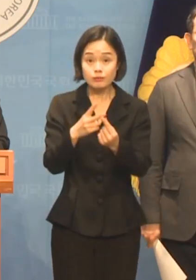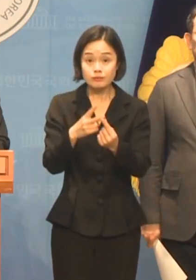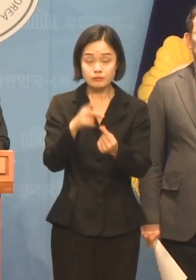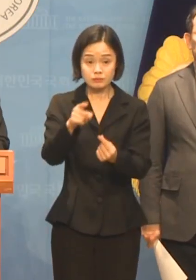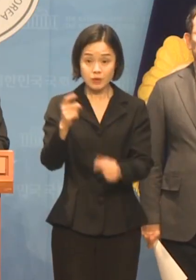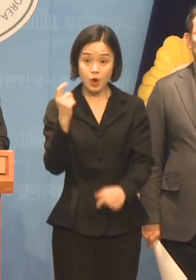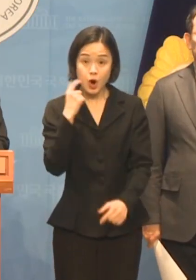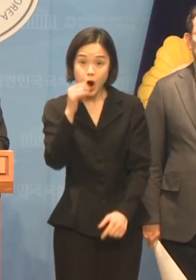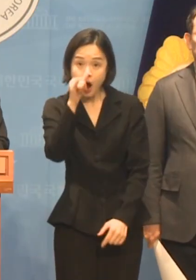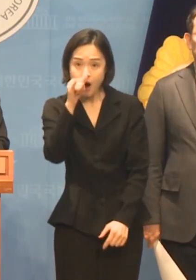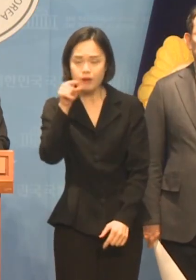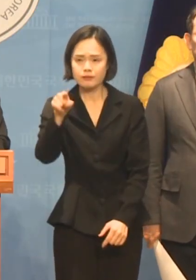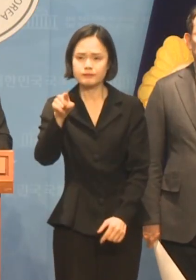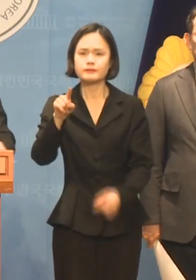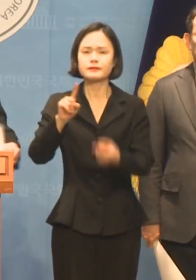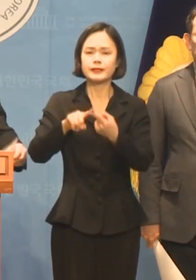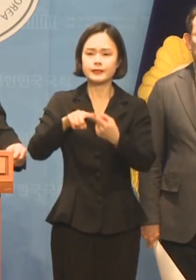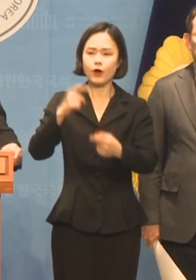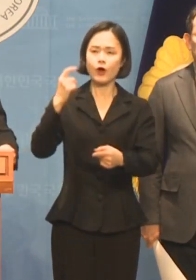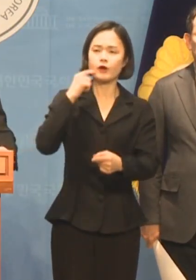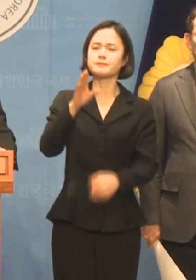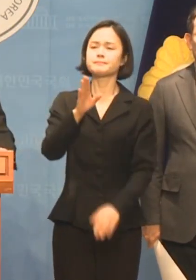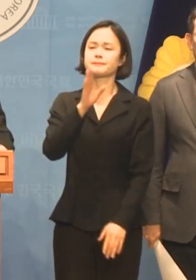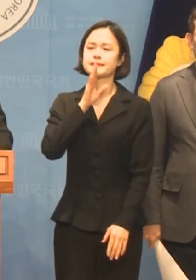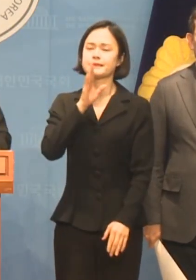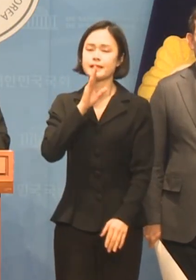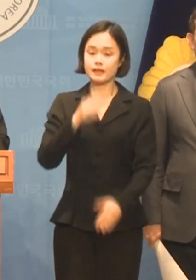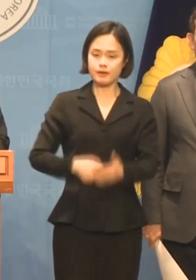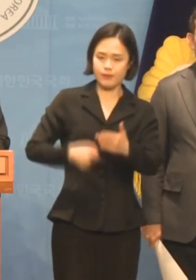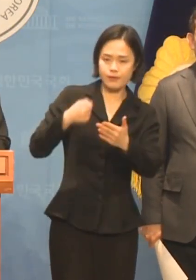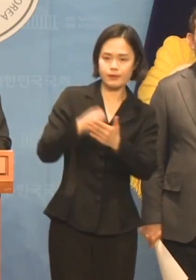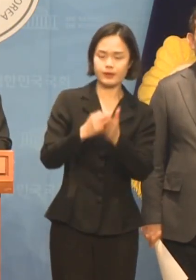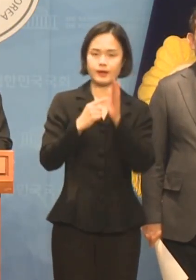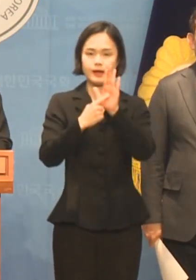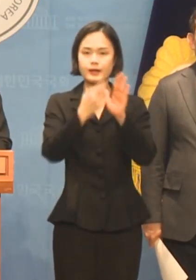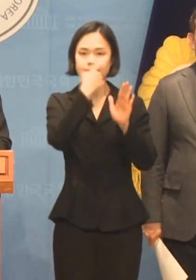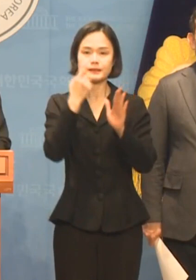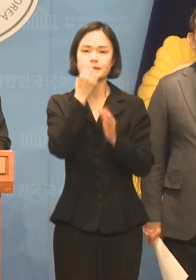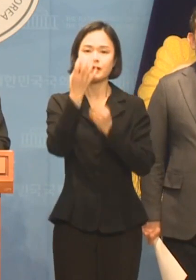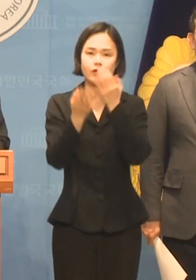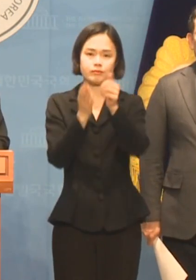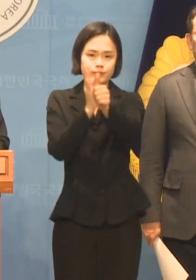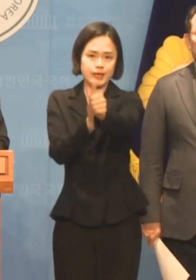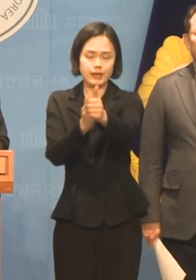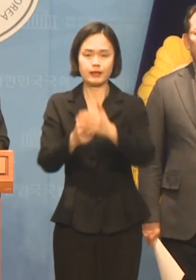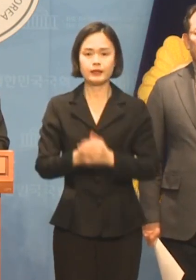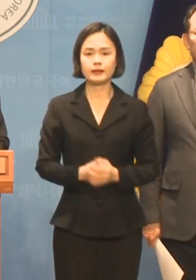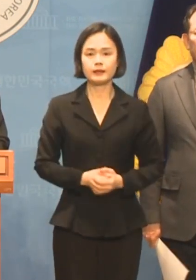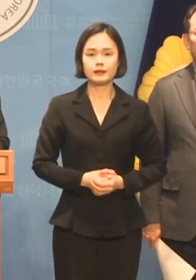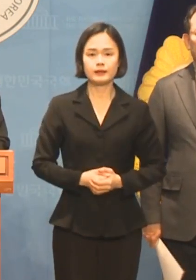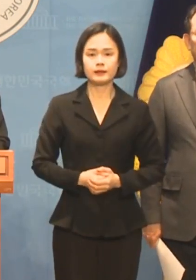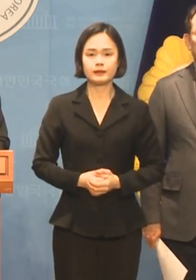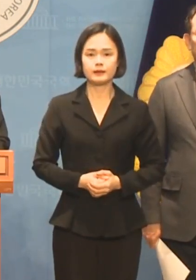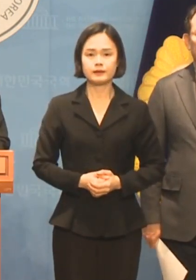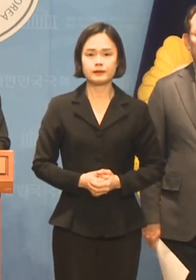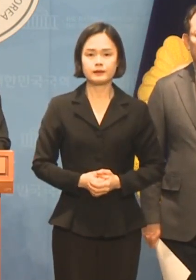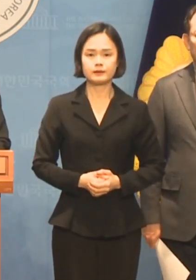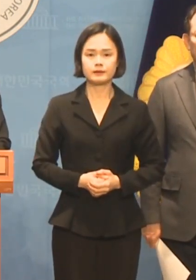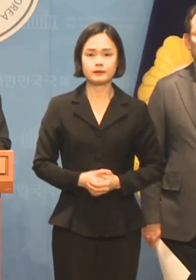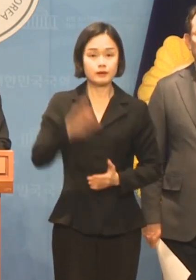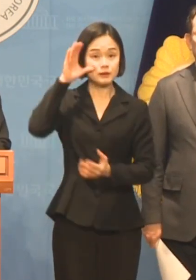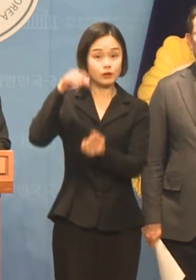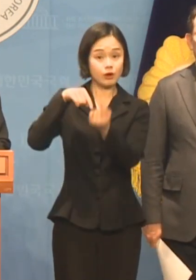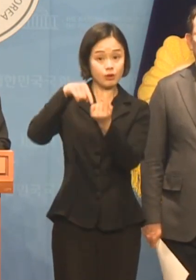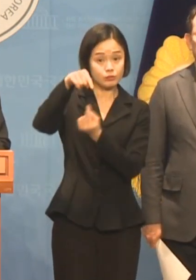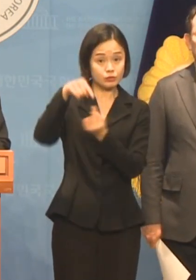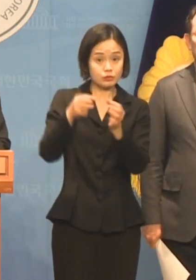있게 답변해달라는 것을 당부드립니다. 아울러 만에 하나라도 그간의 청문회 동안에